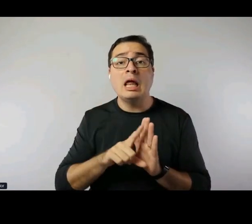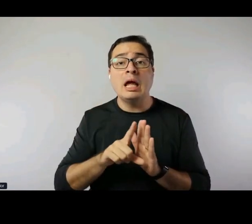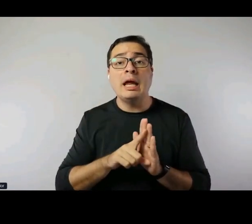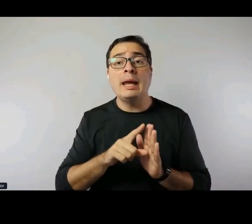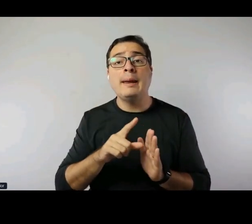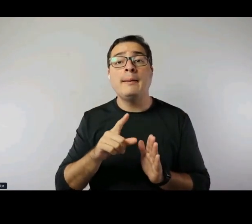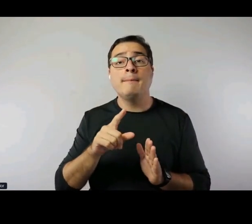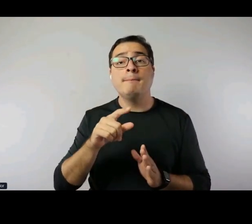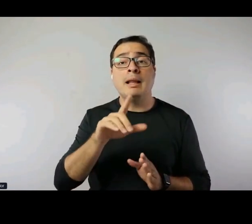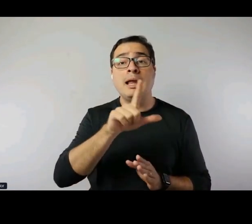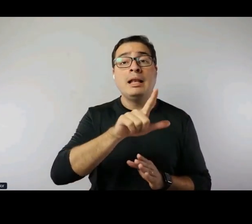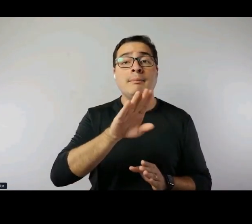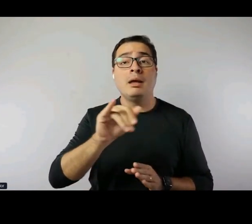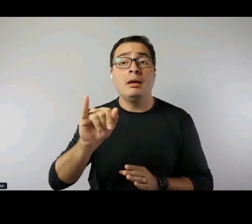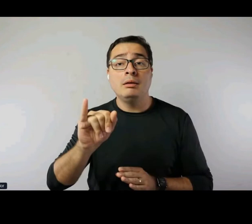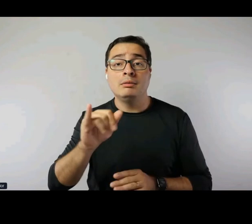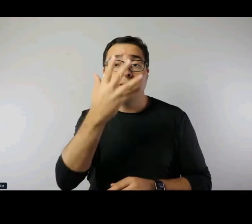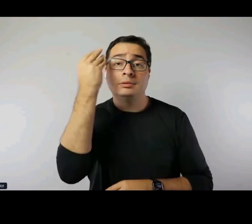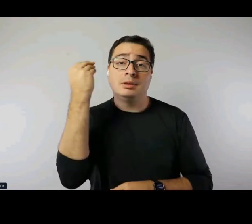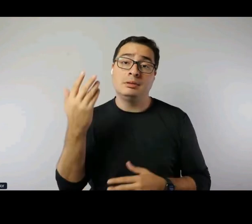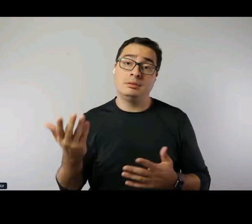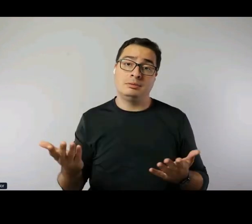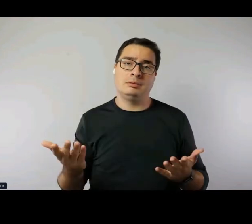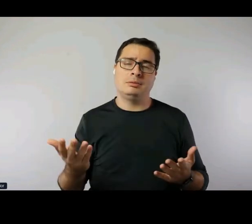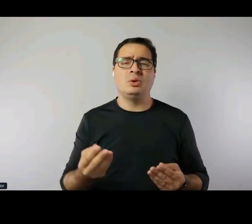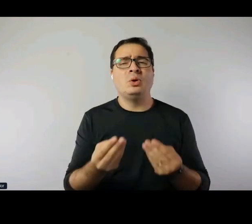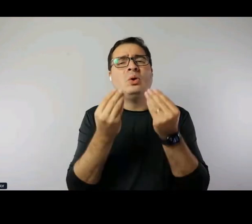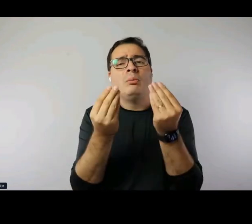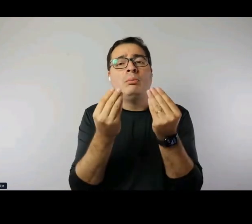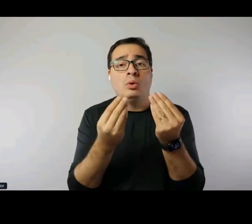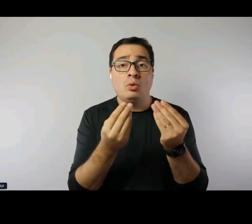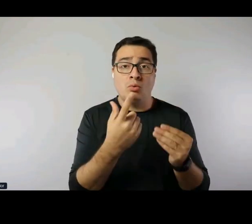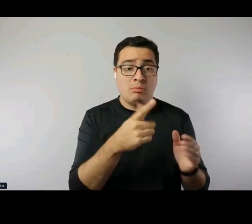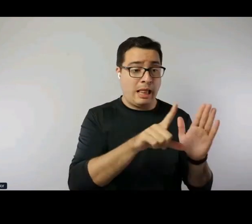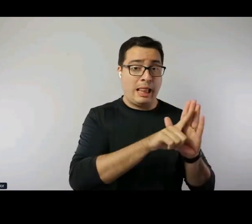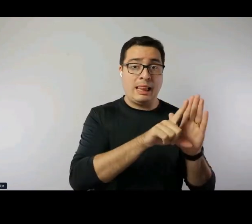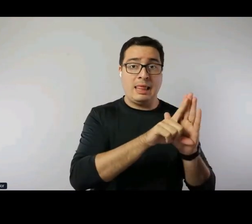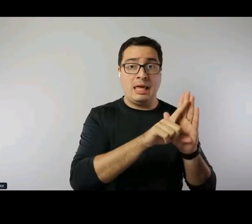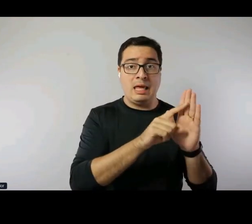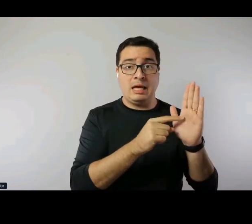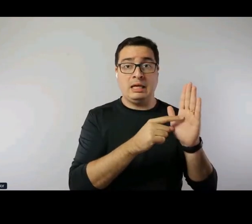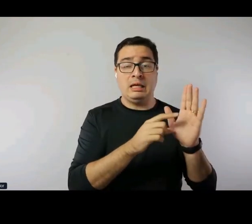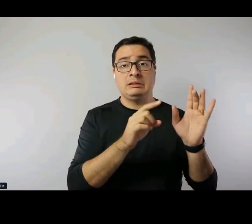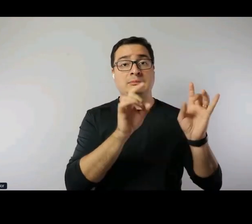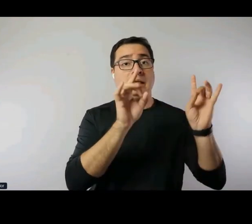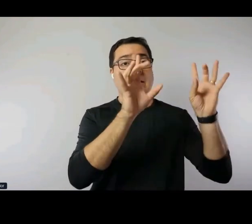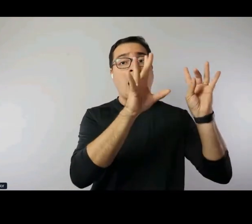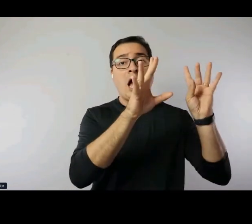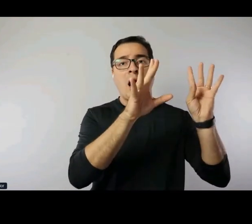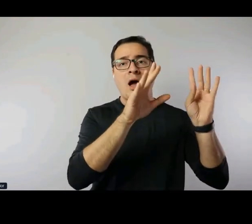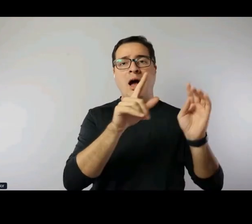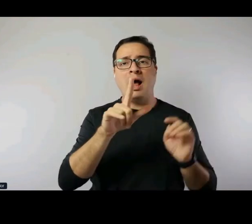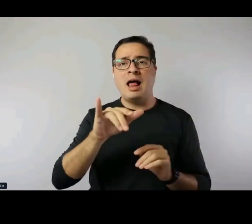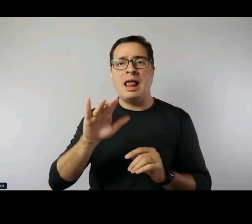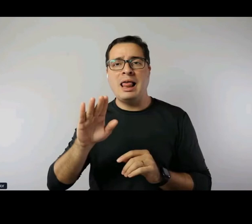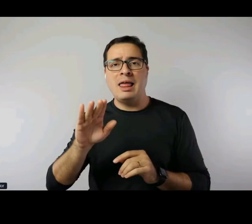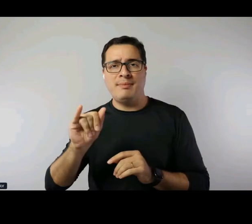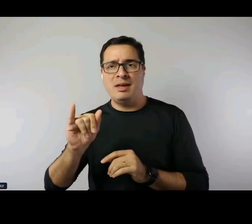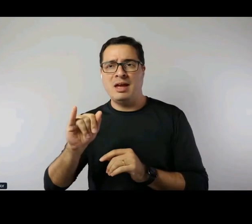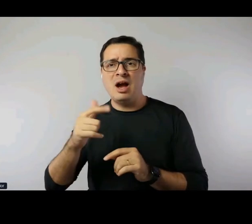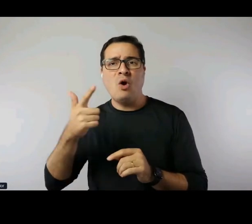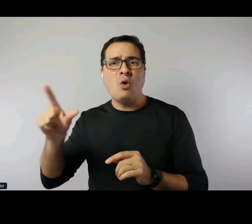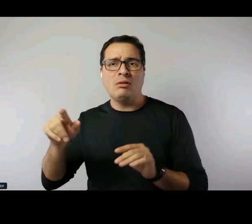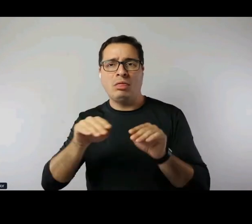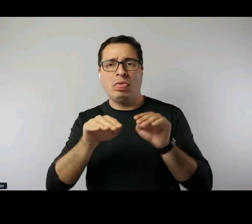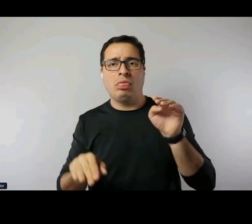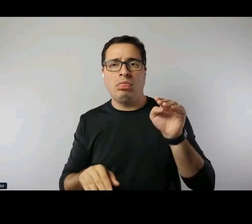por exemplo. É incrível como uma lei é mais especial e uma lei é mais válida que a outra.